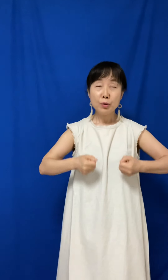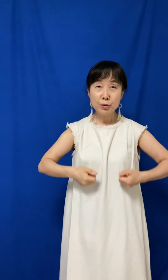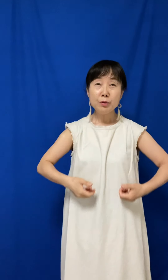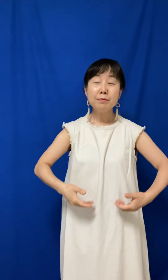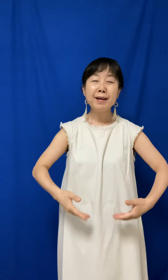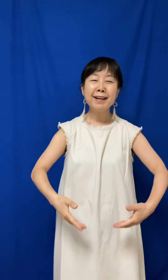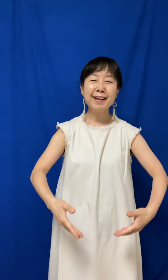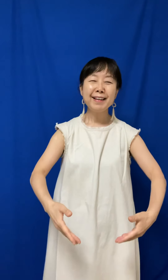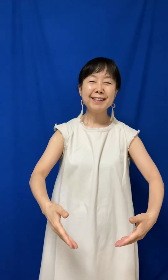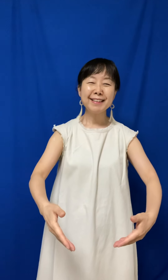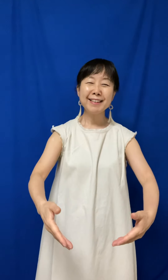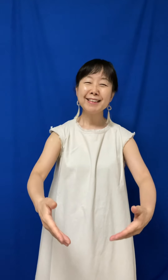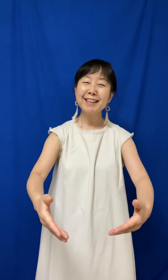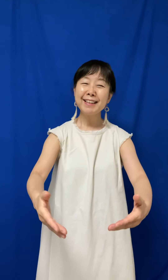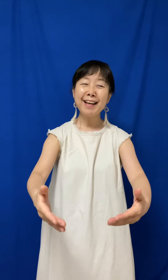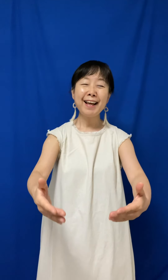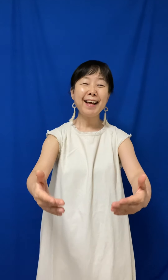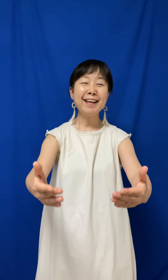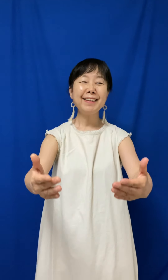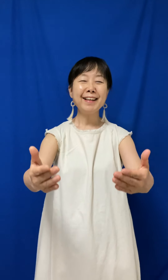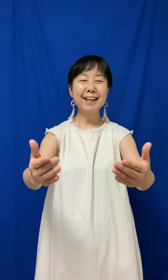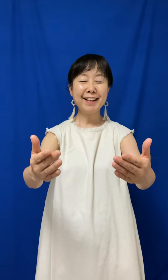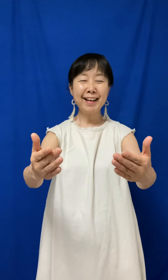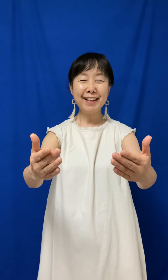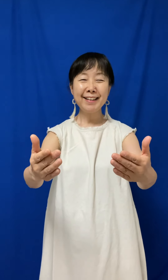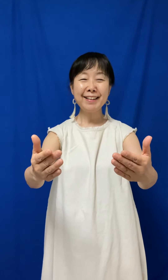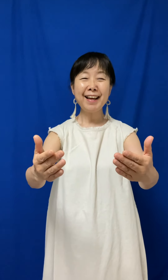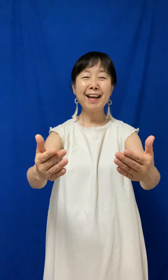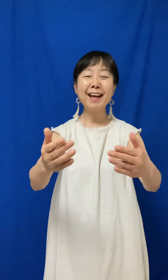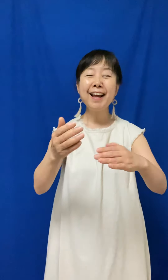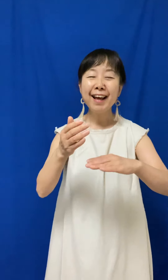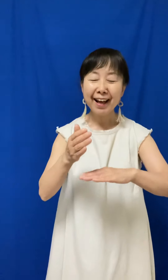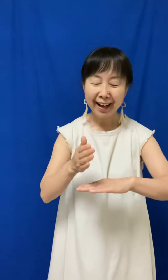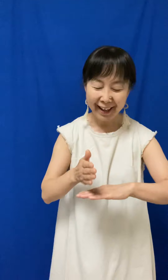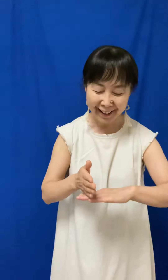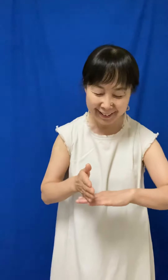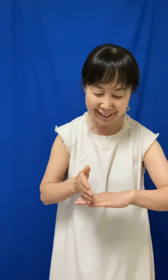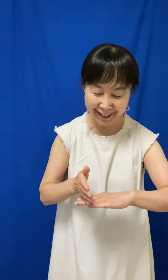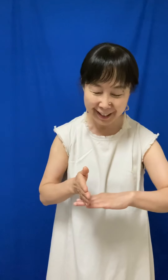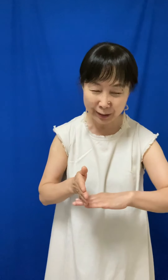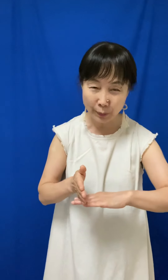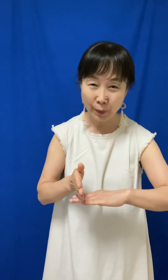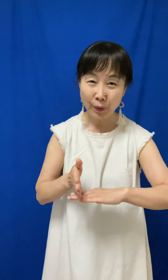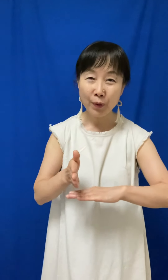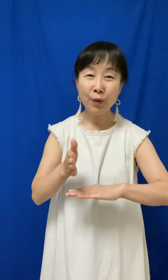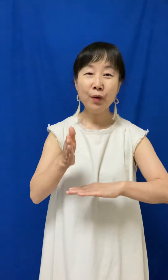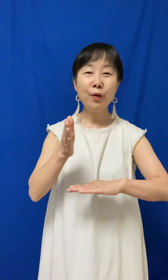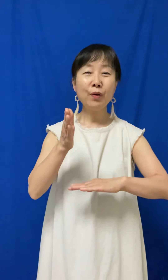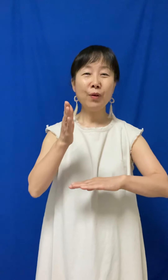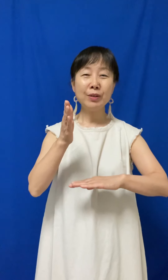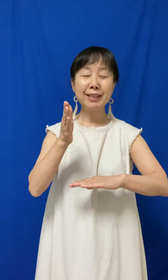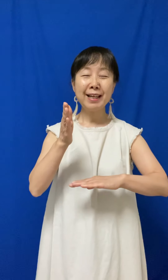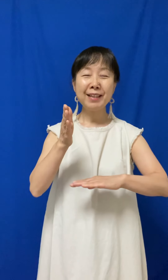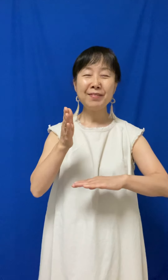生まれさせていただいてありがとうございます